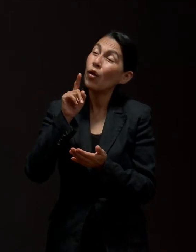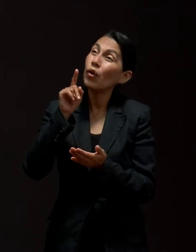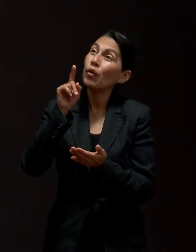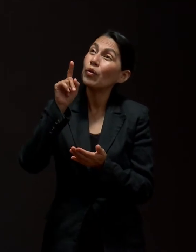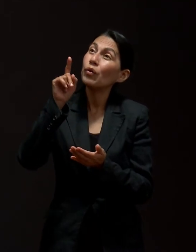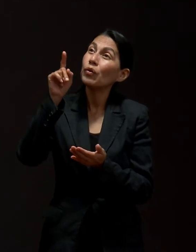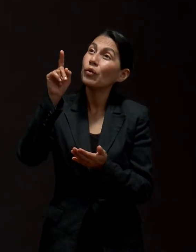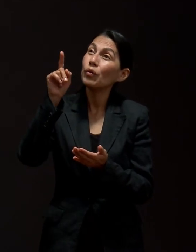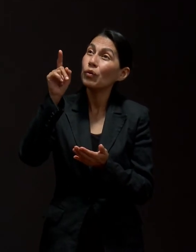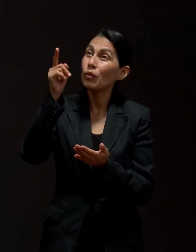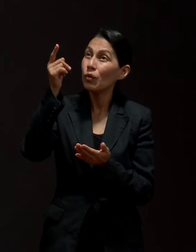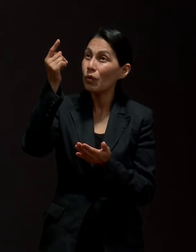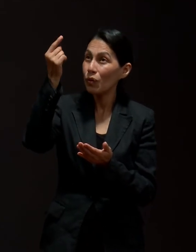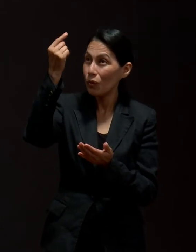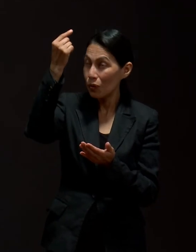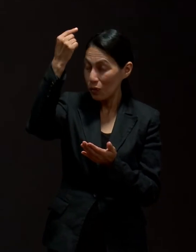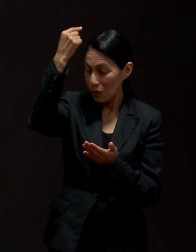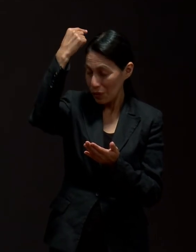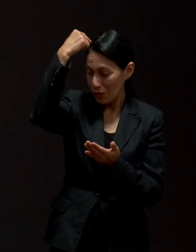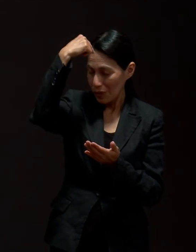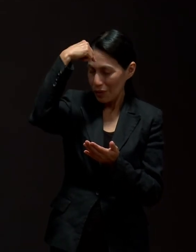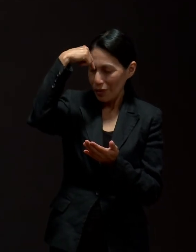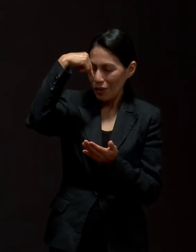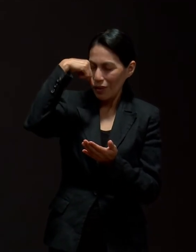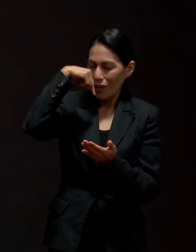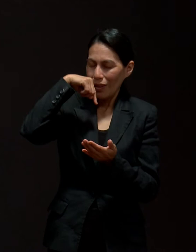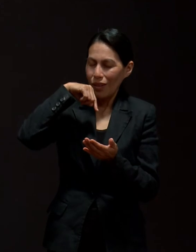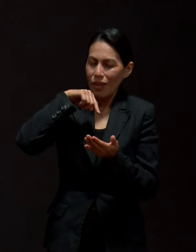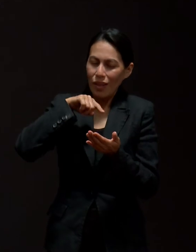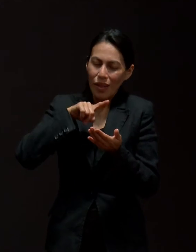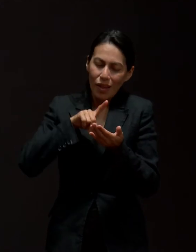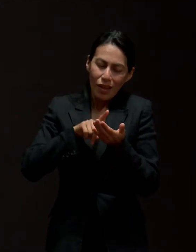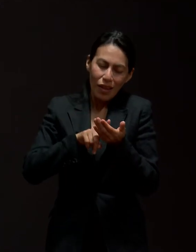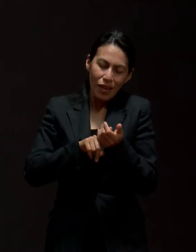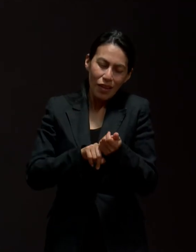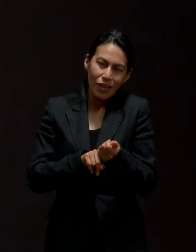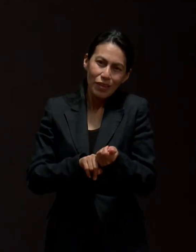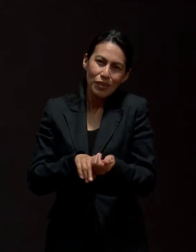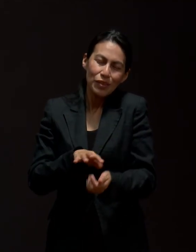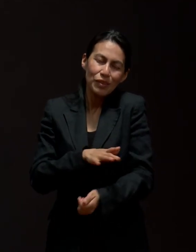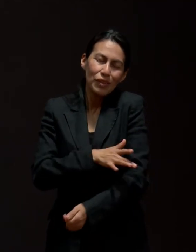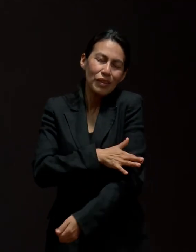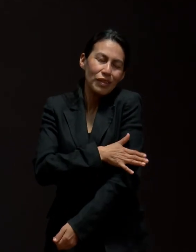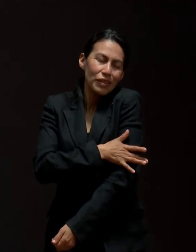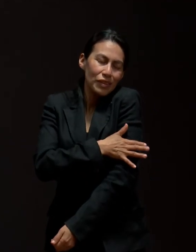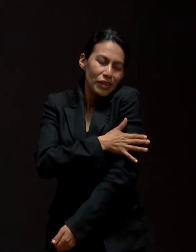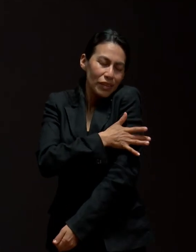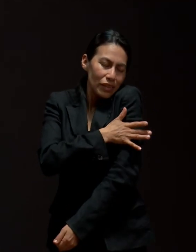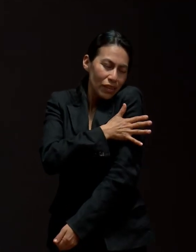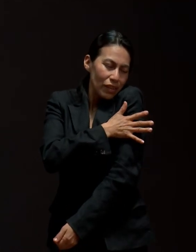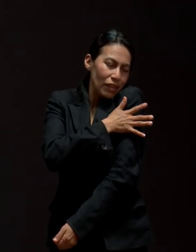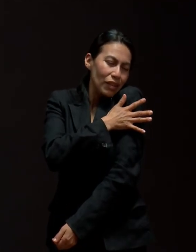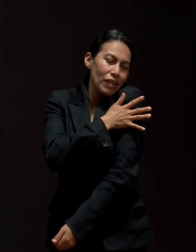Siento tu presencia en mí.